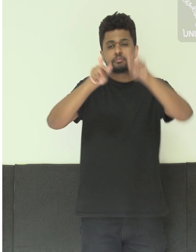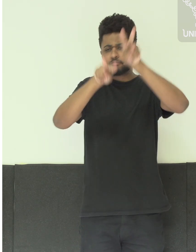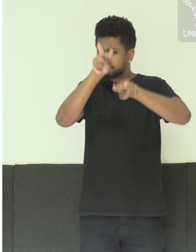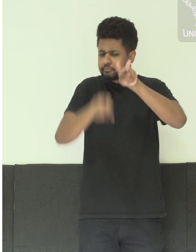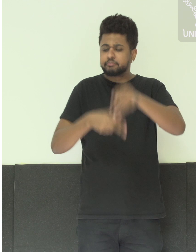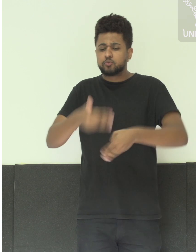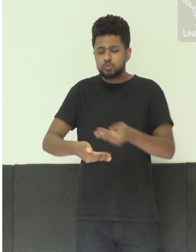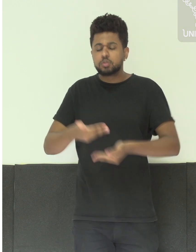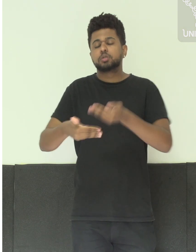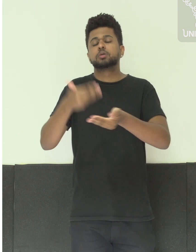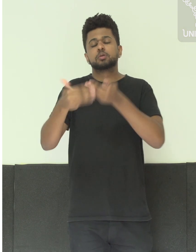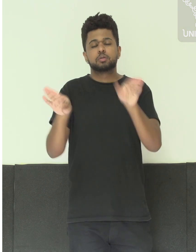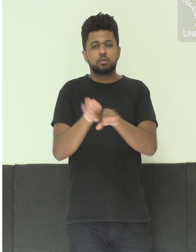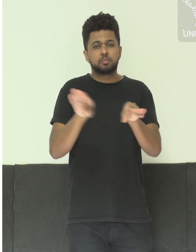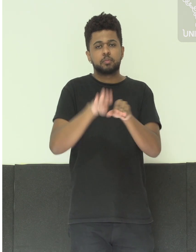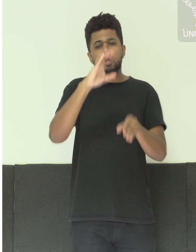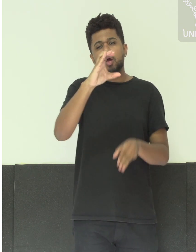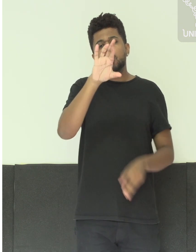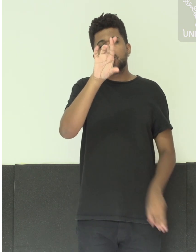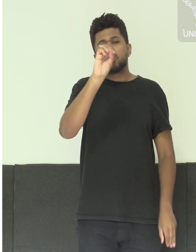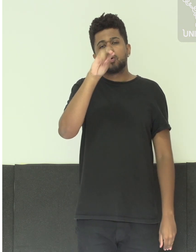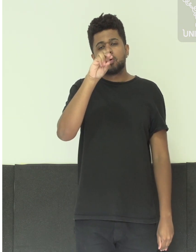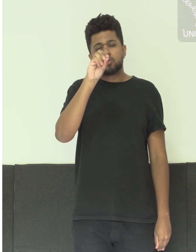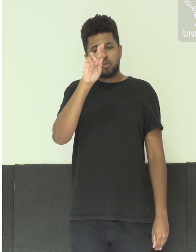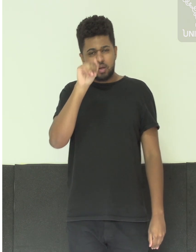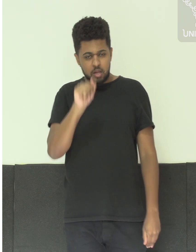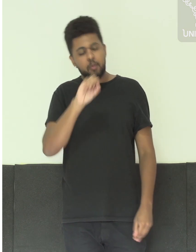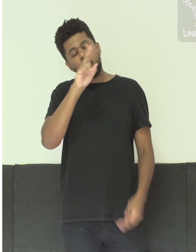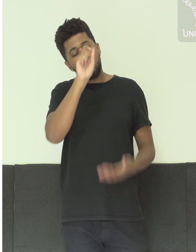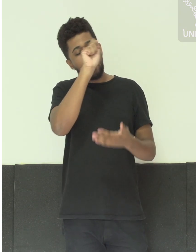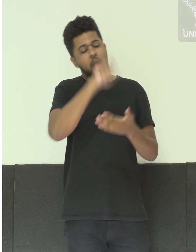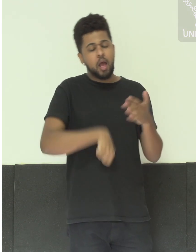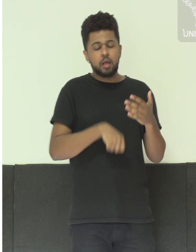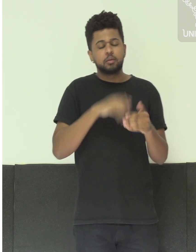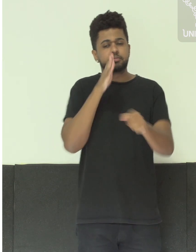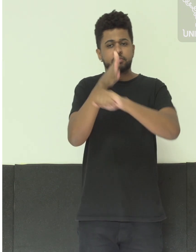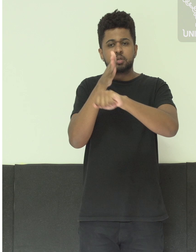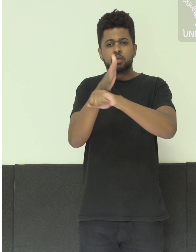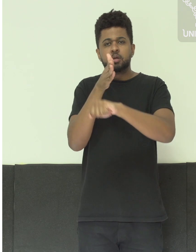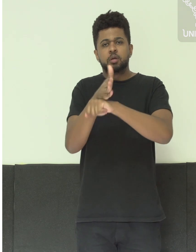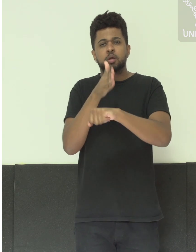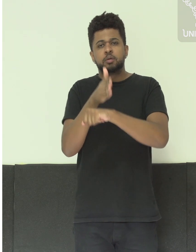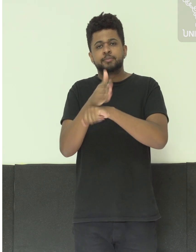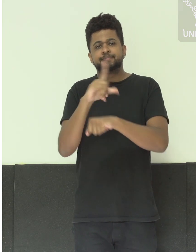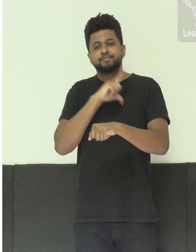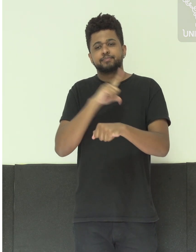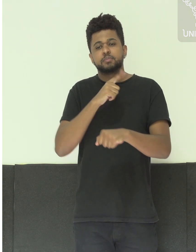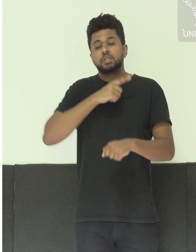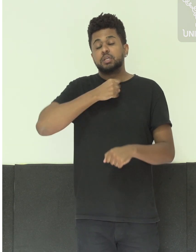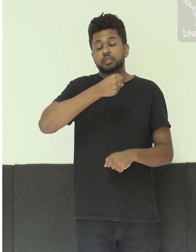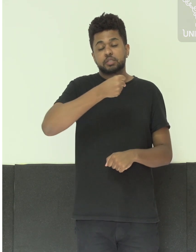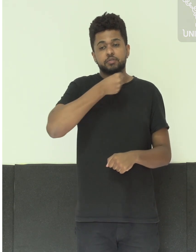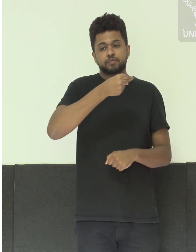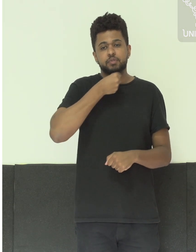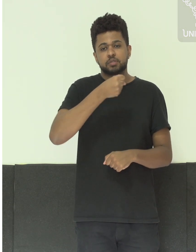aos procedimentos e ao cronograma ou agendamento de participação na referida